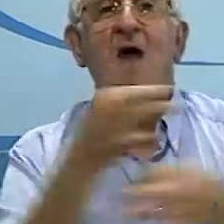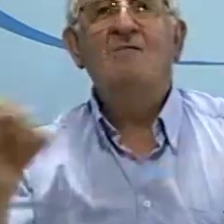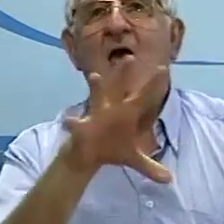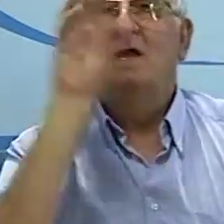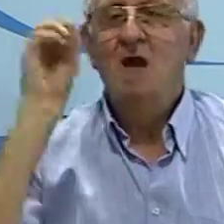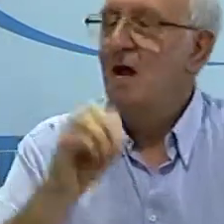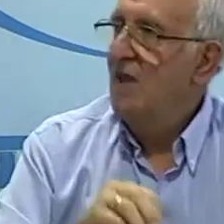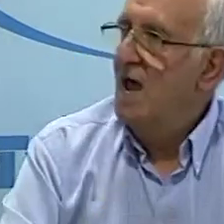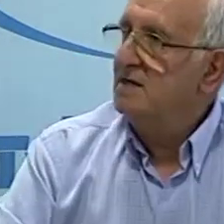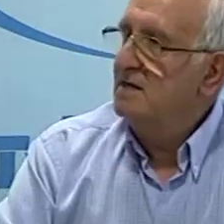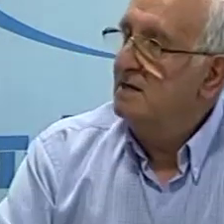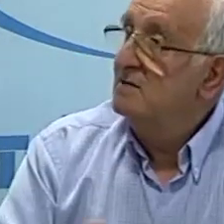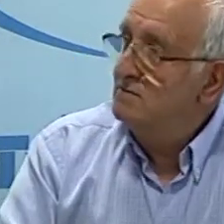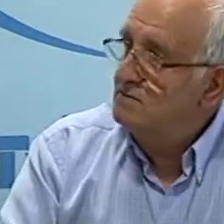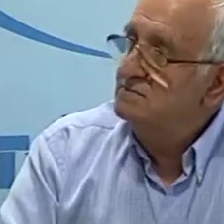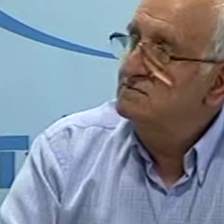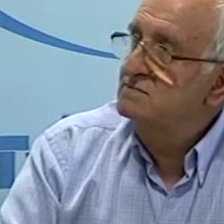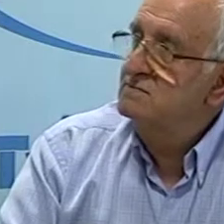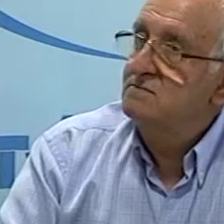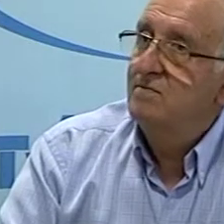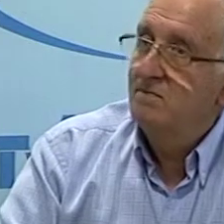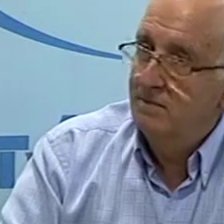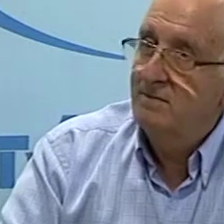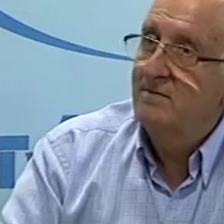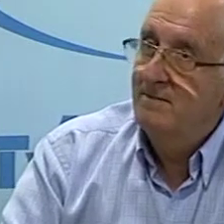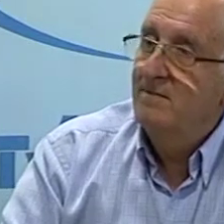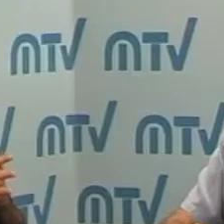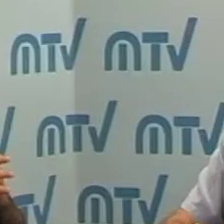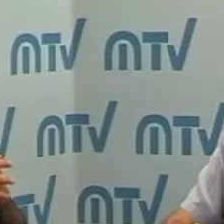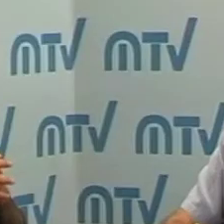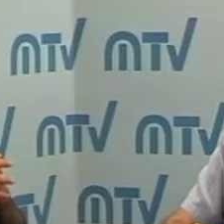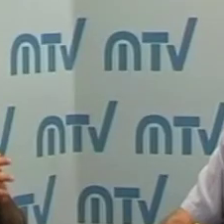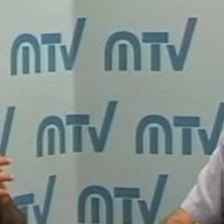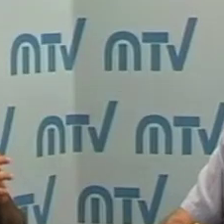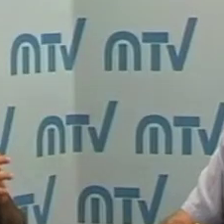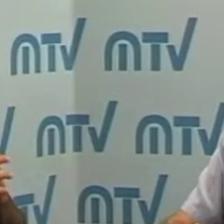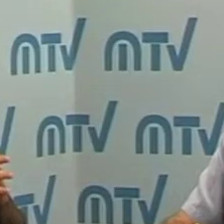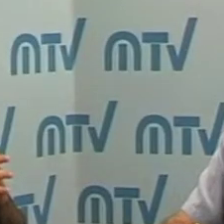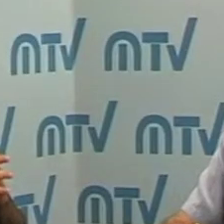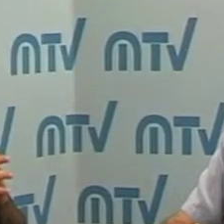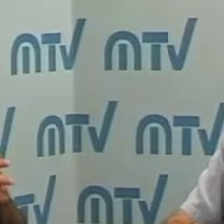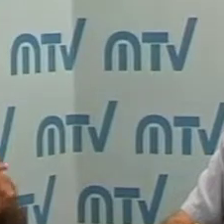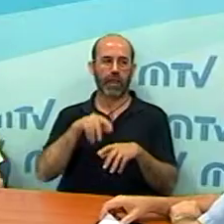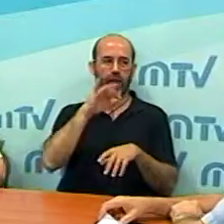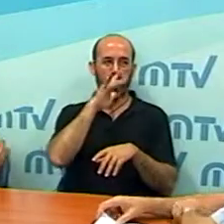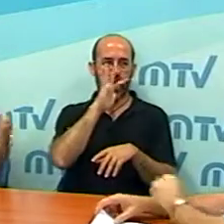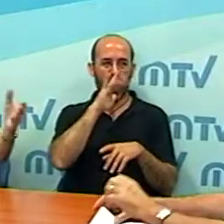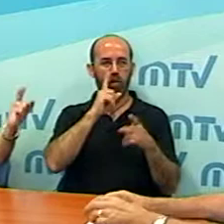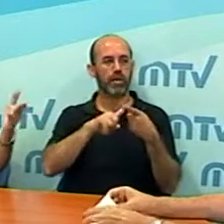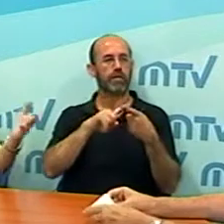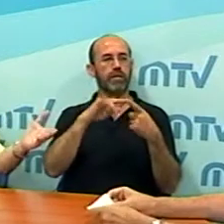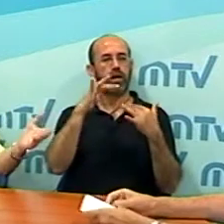que las manos se vean lo mejor posible y toda tu expresión y toda la comunicación que estás dando en ese momento. Ahora, hay